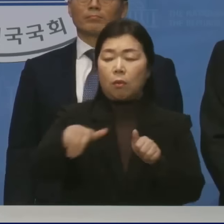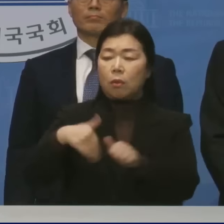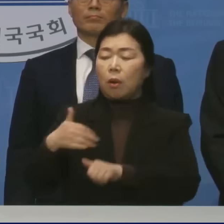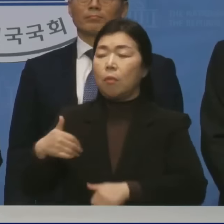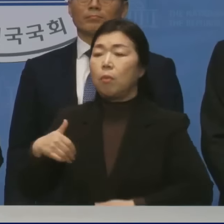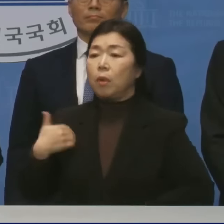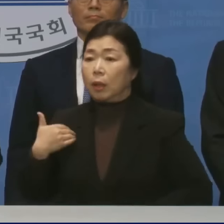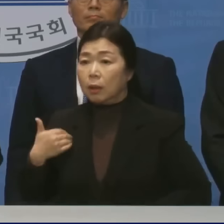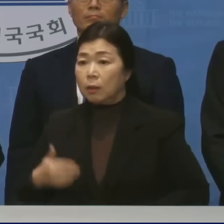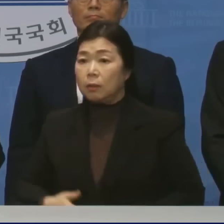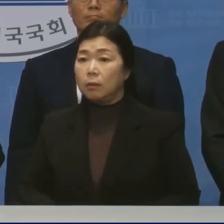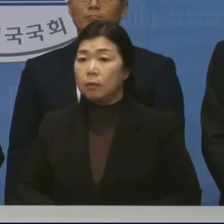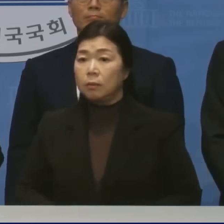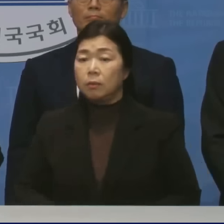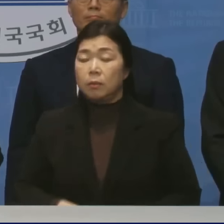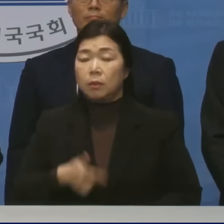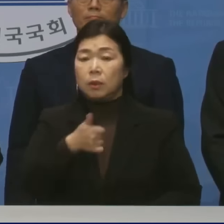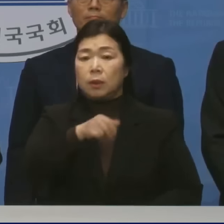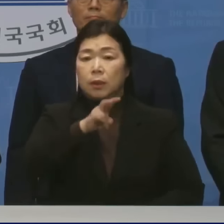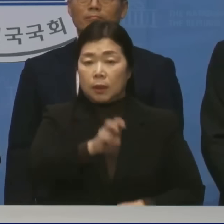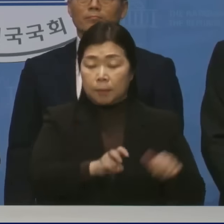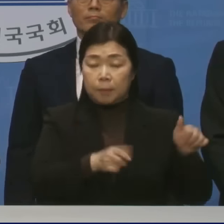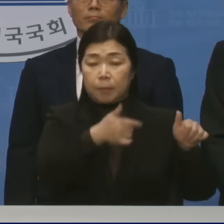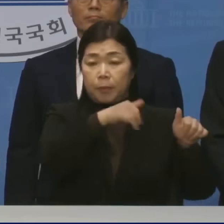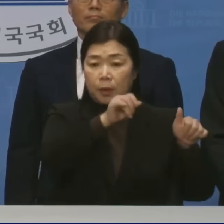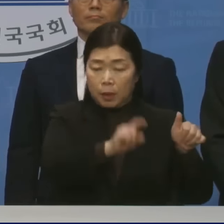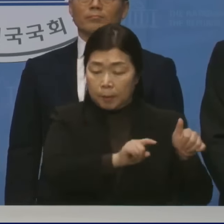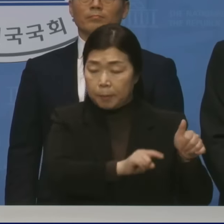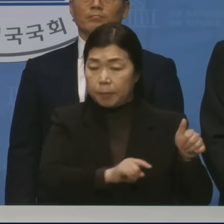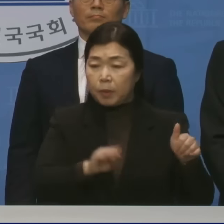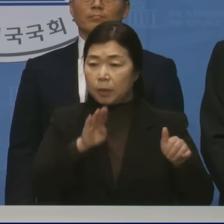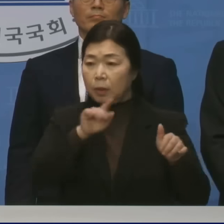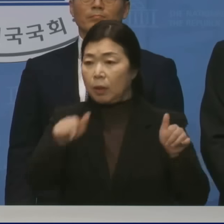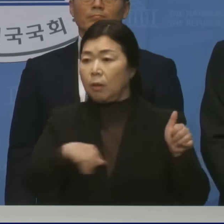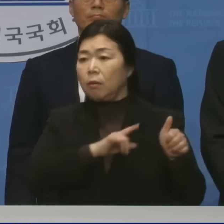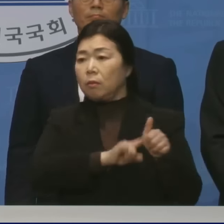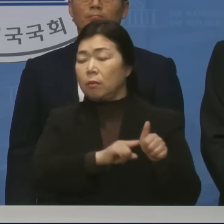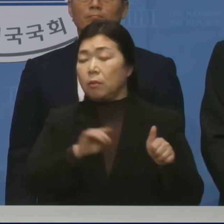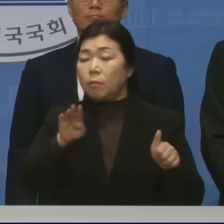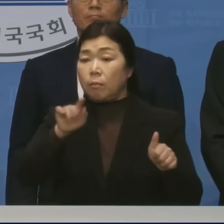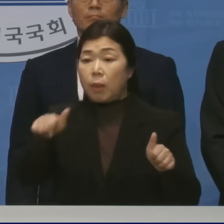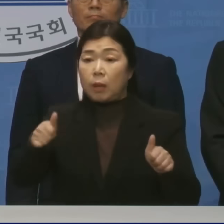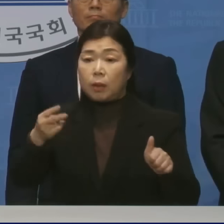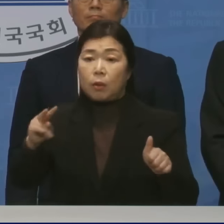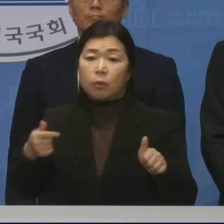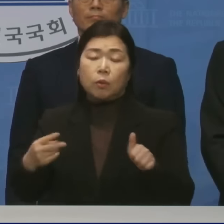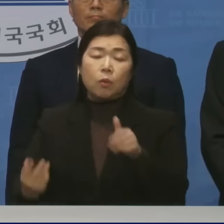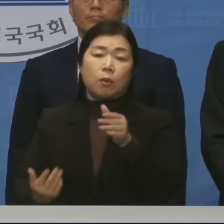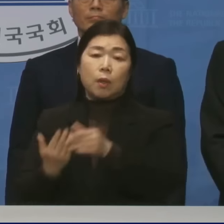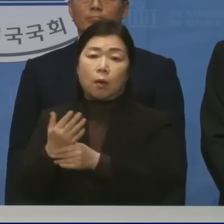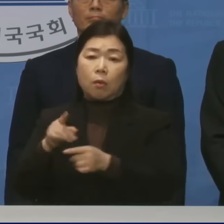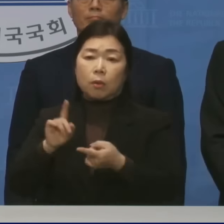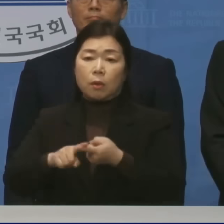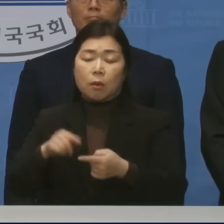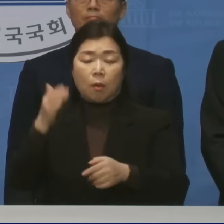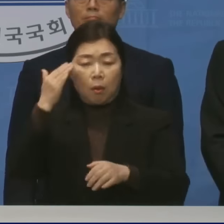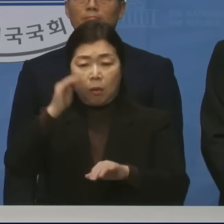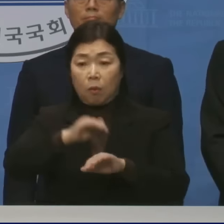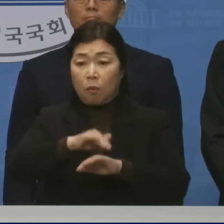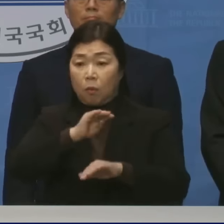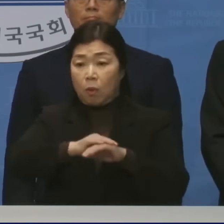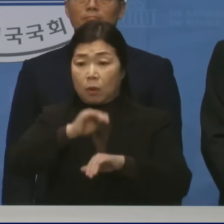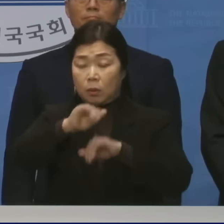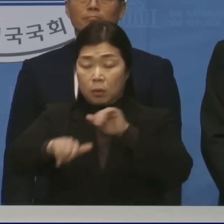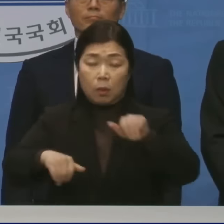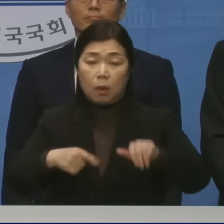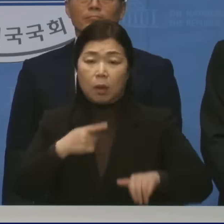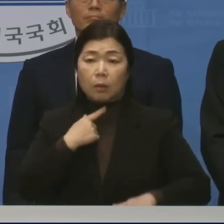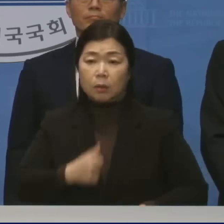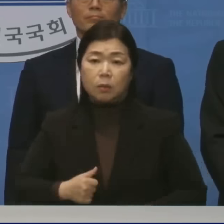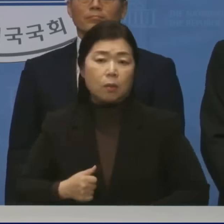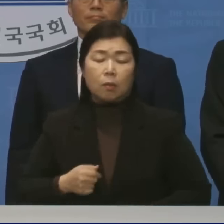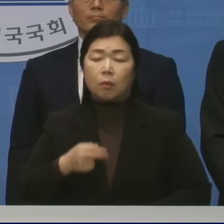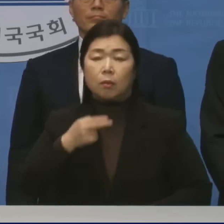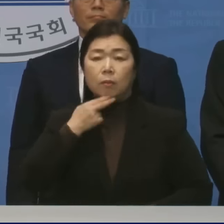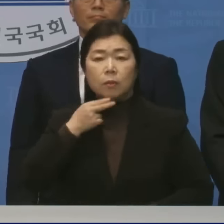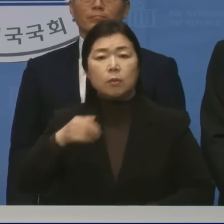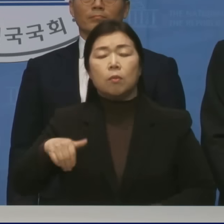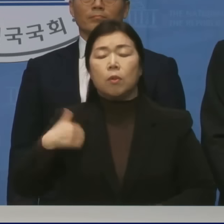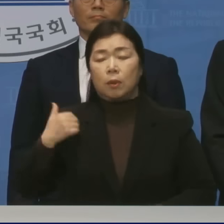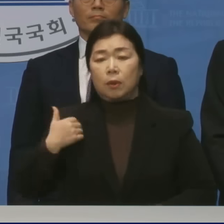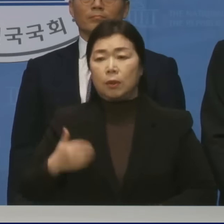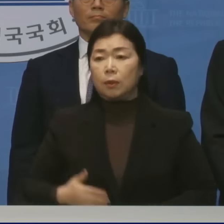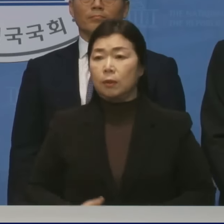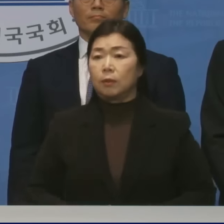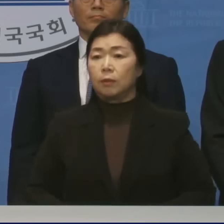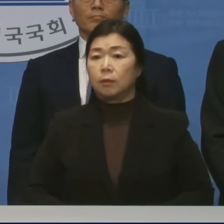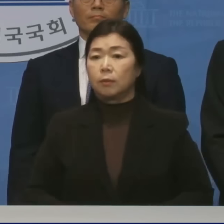김인섭, 김진성이 백현동 사업에 관여한 사실을 전혀 모르고 있었음이 분명히 드러납니다. 그러나